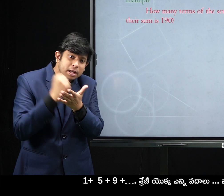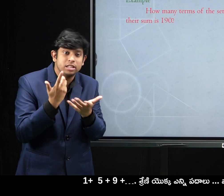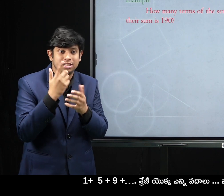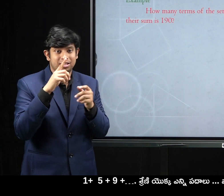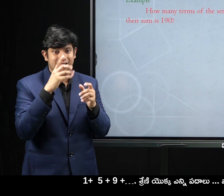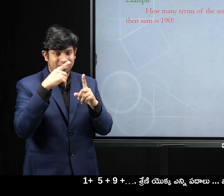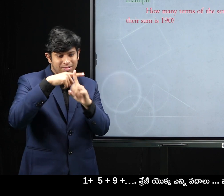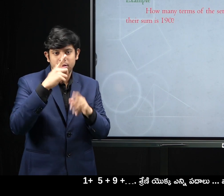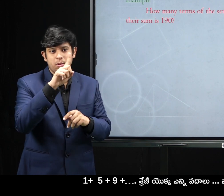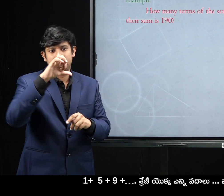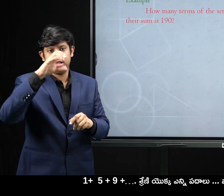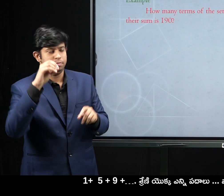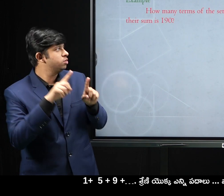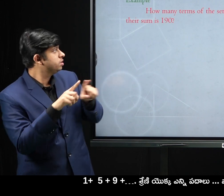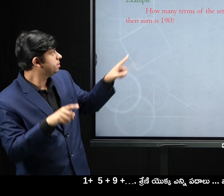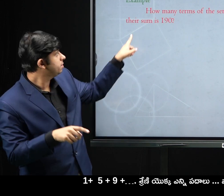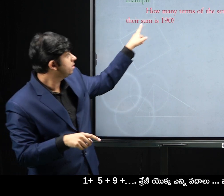190 అయ్యేలా తీసుకోవాలి.